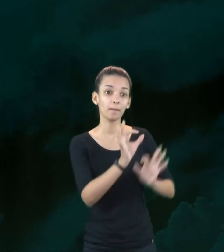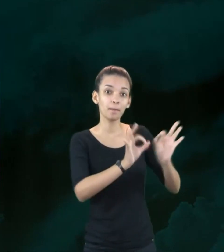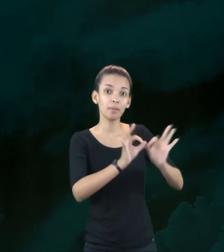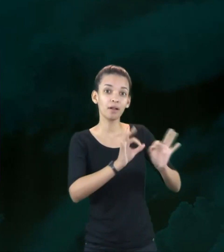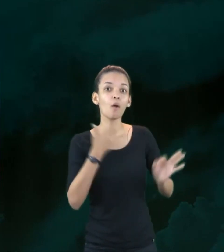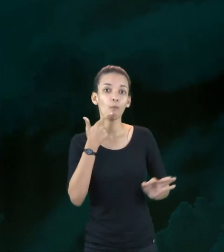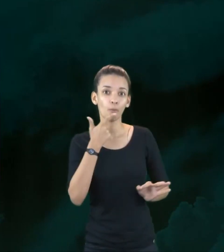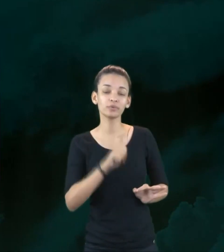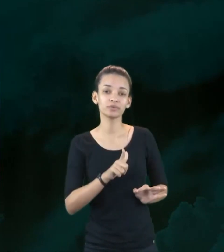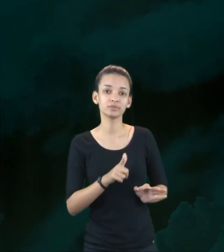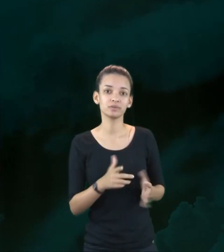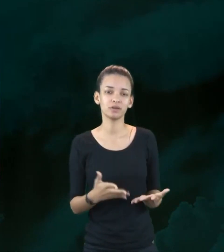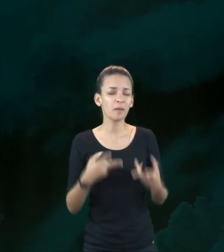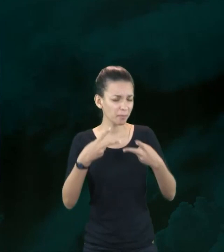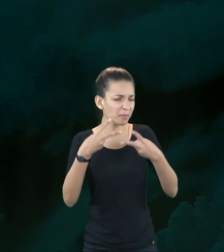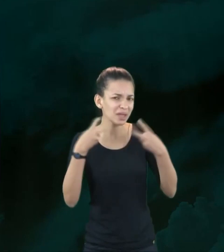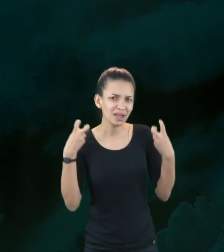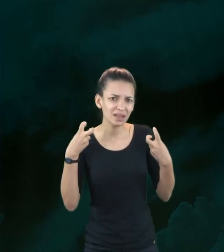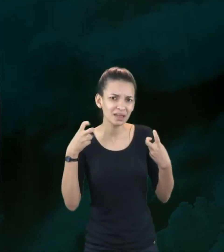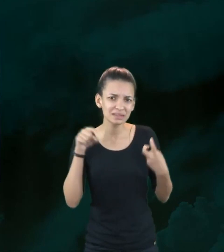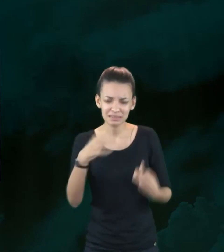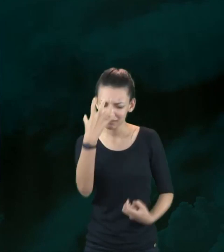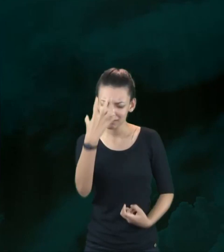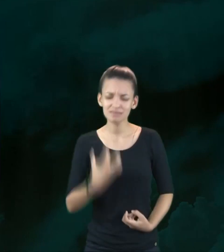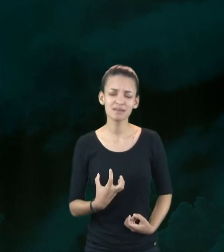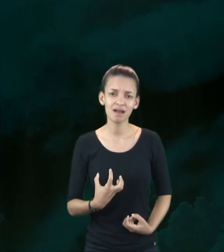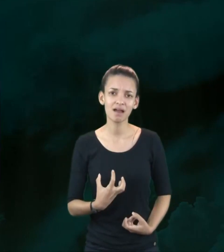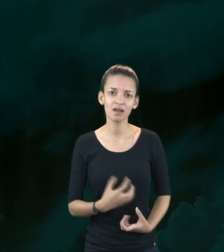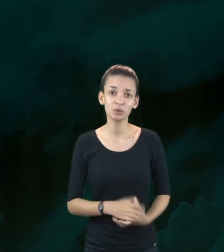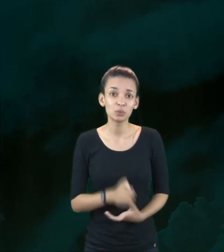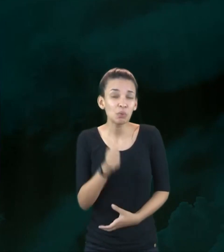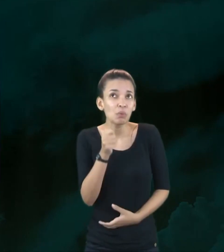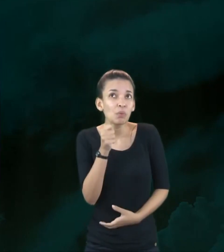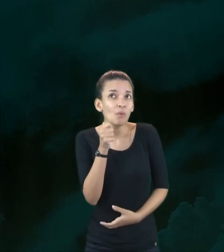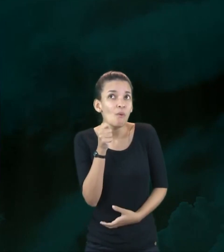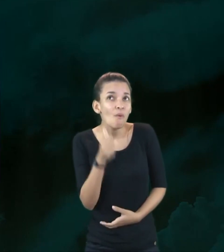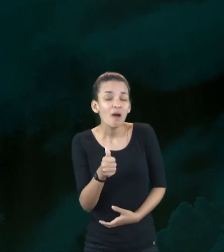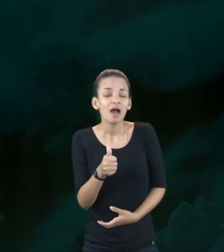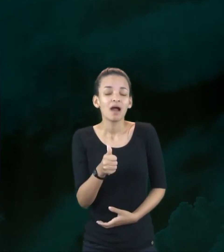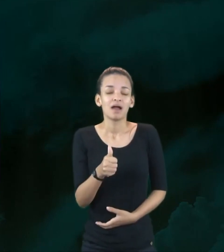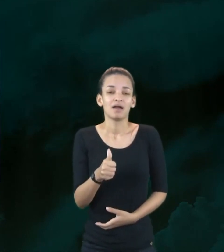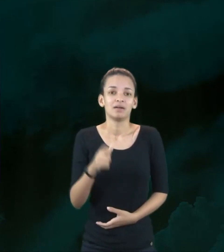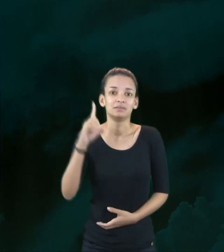eu não sei se você está percebendo a seriedade disso. Quase que Deus perde o homem.